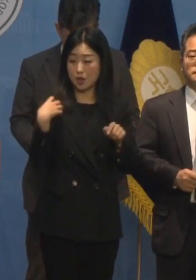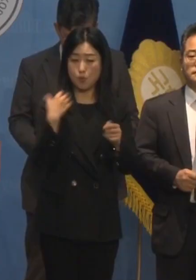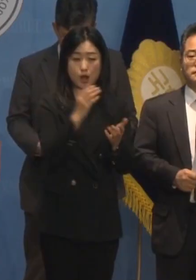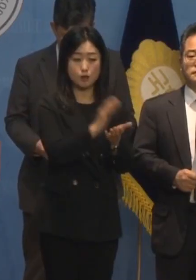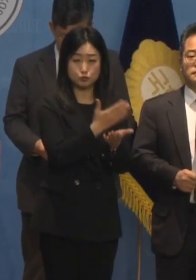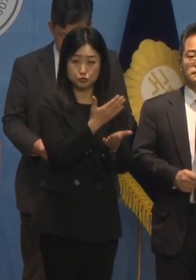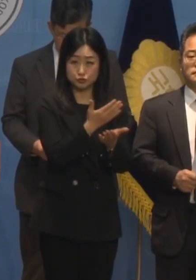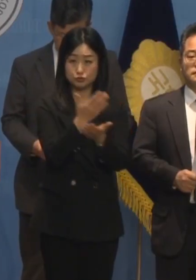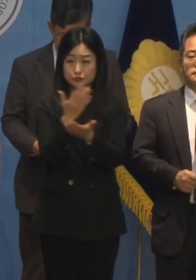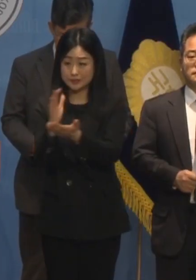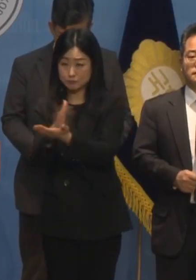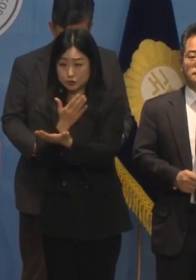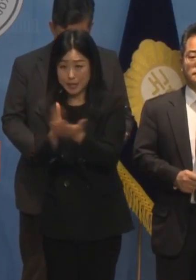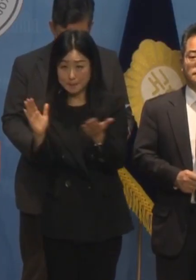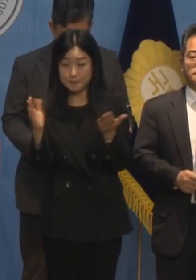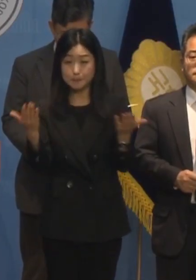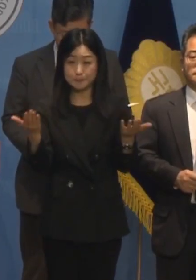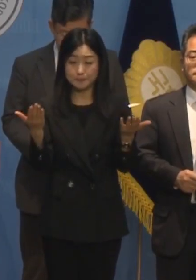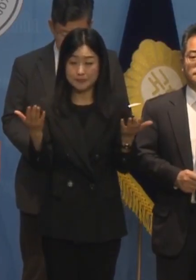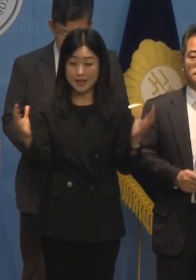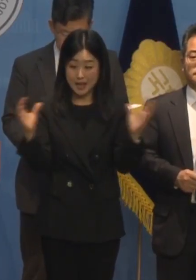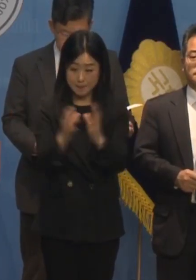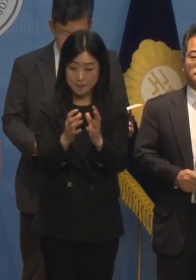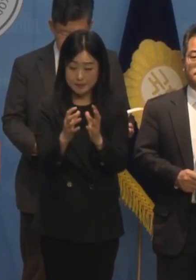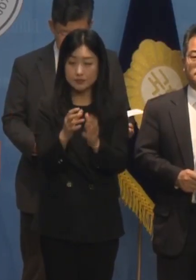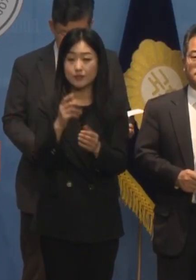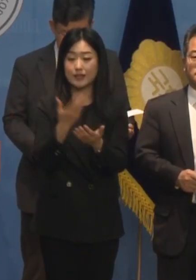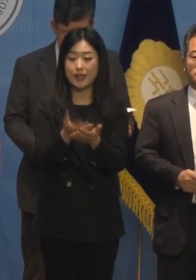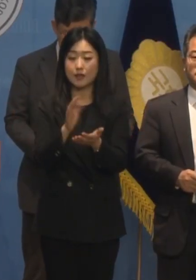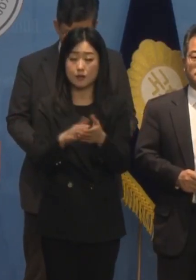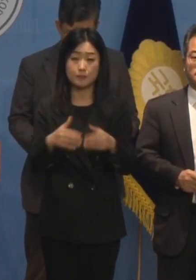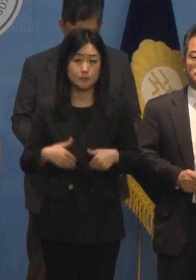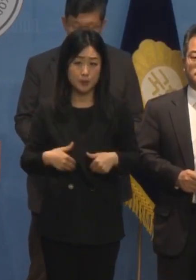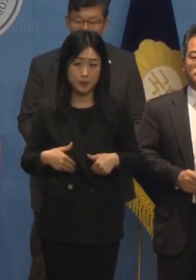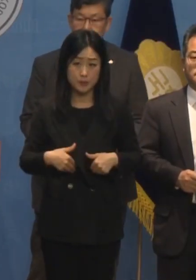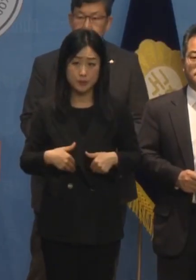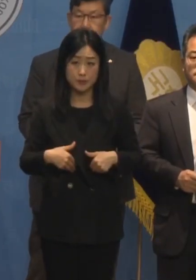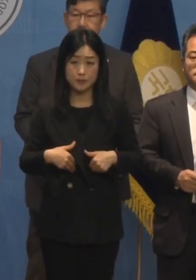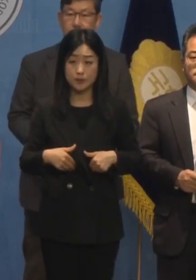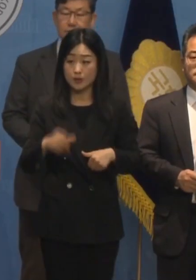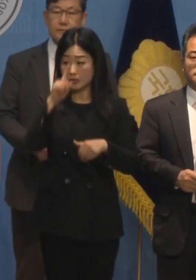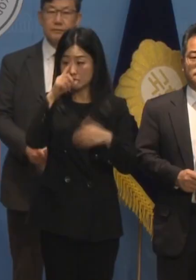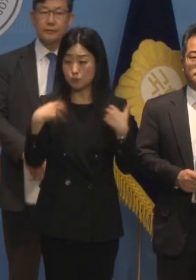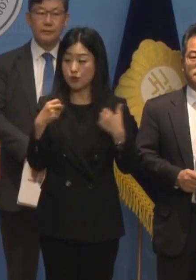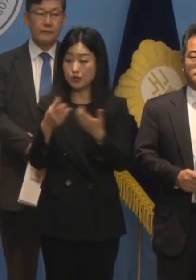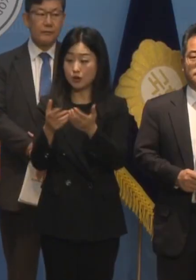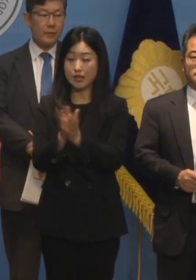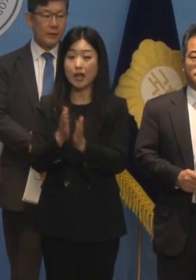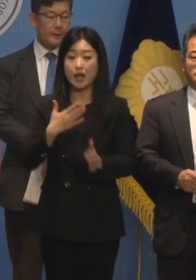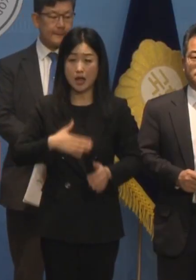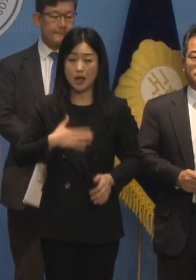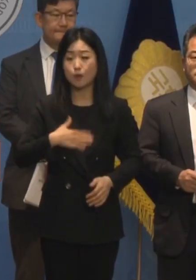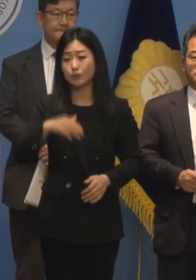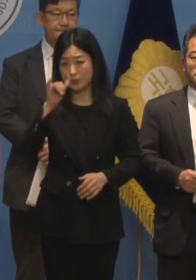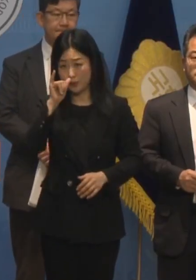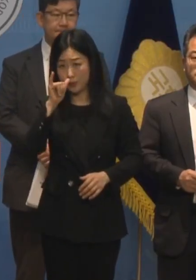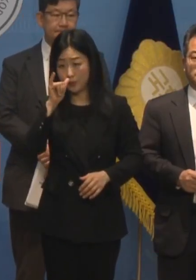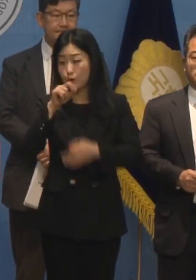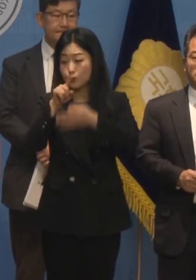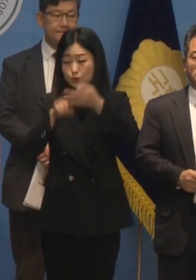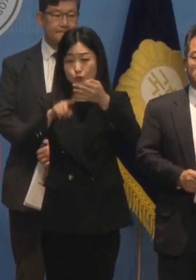통해 종합적인 개혁이 필요합니다. 정부와 여당도 이러한 사실을 인지하고 있습니다.